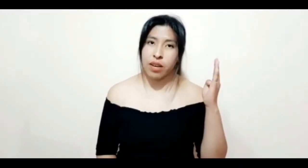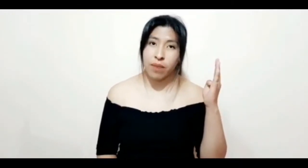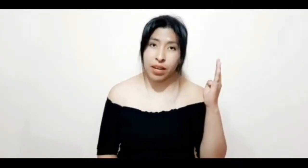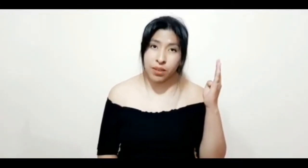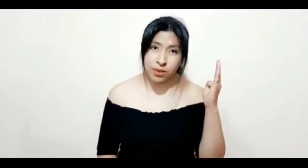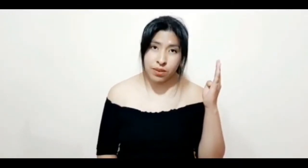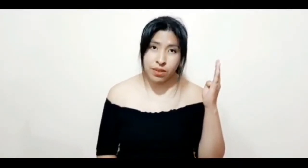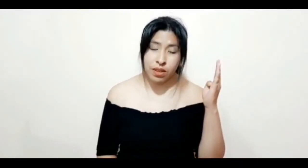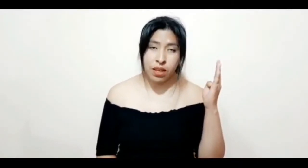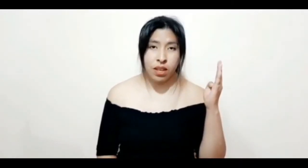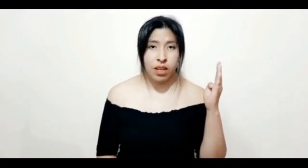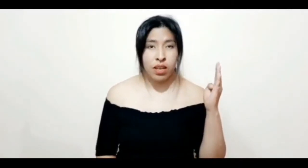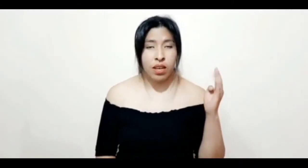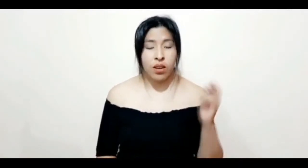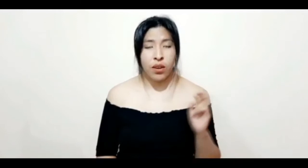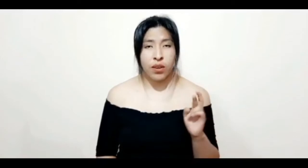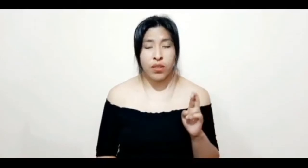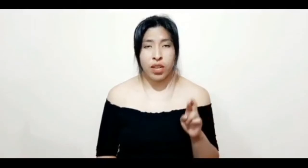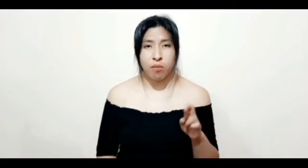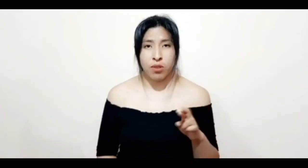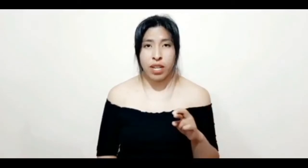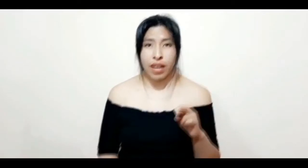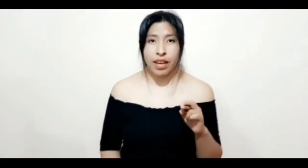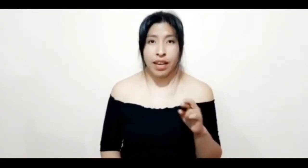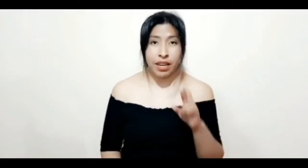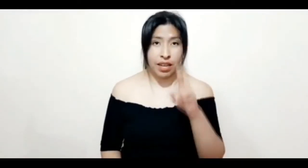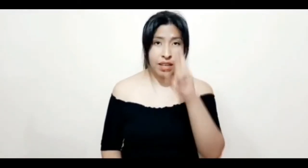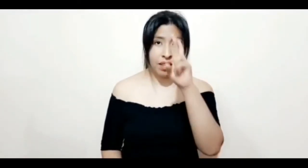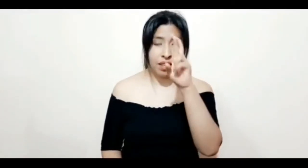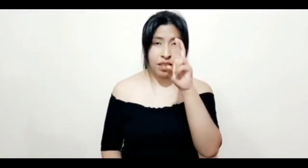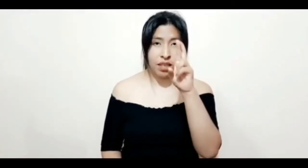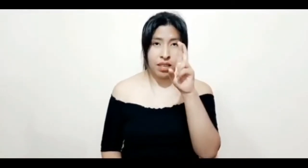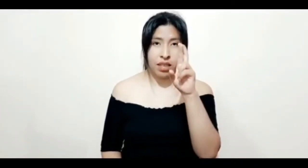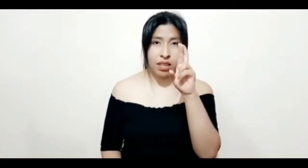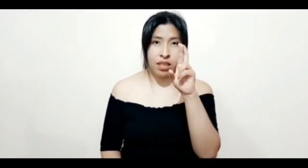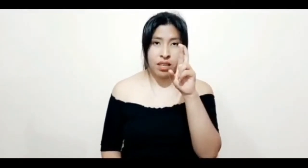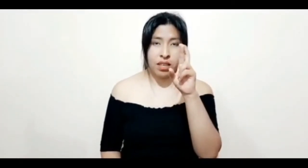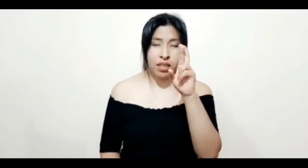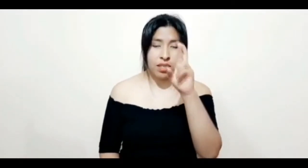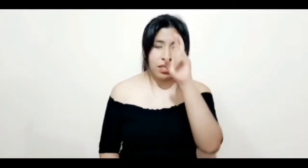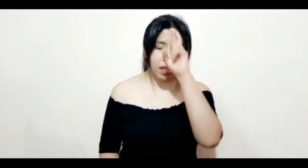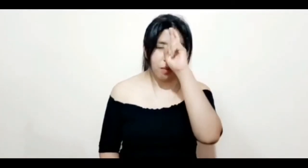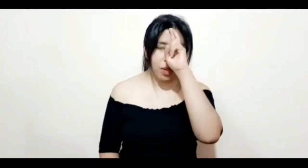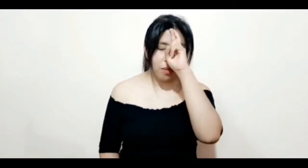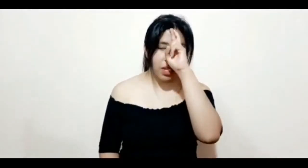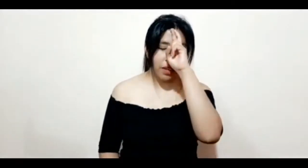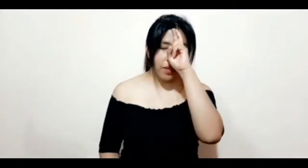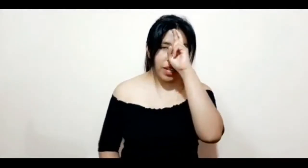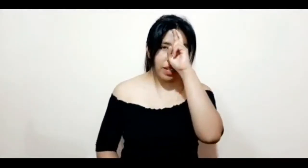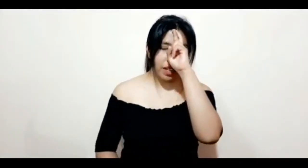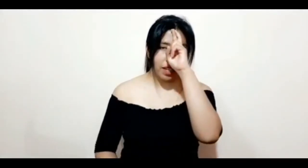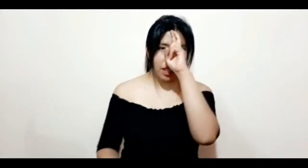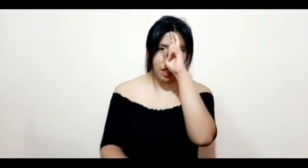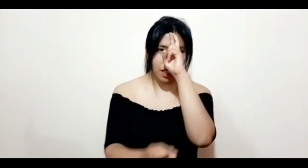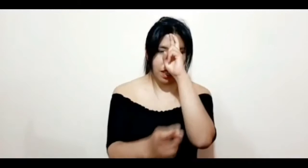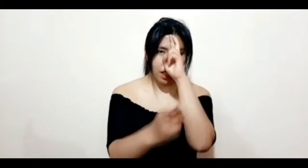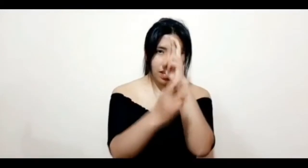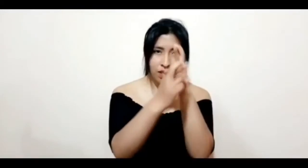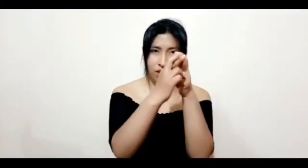baño. Luego tenemos la R. Si la ponemos en la frente, esto